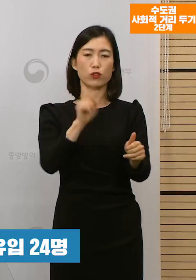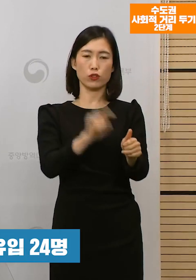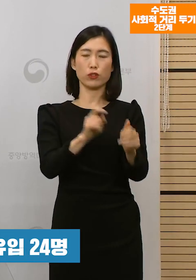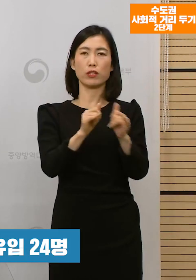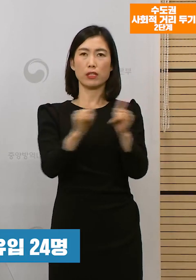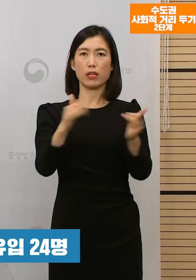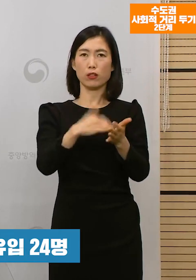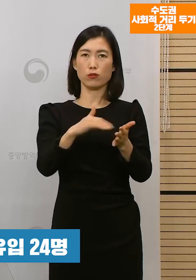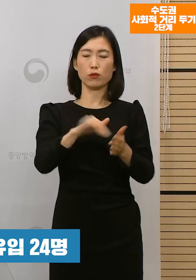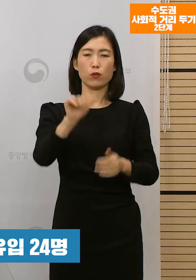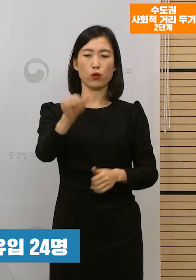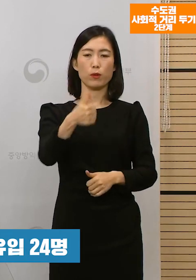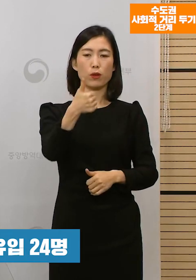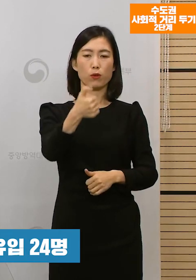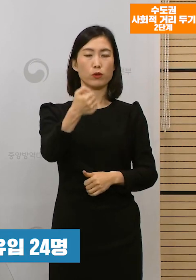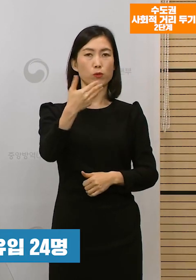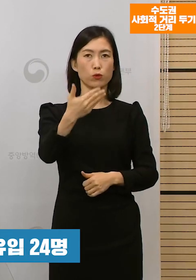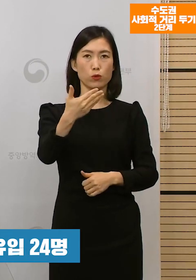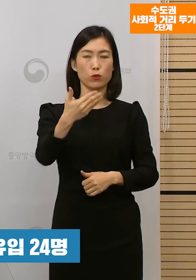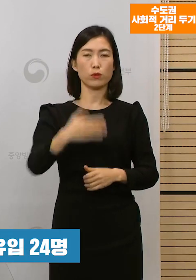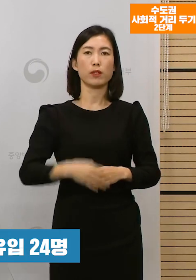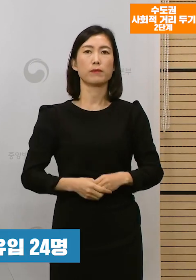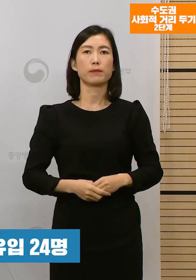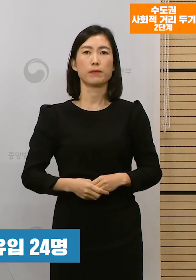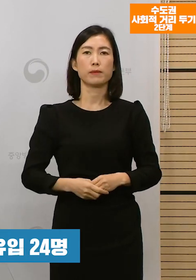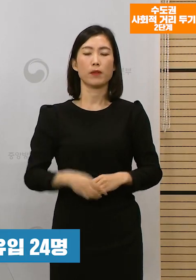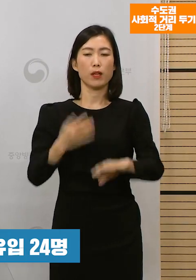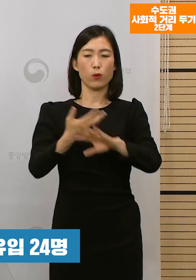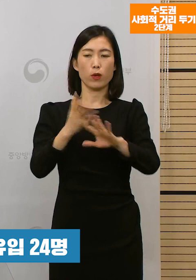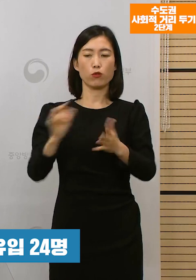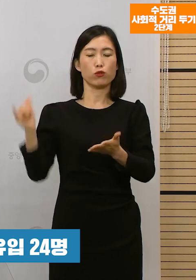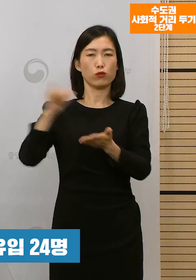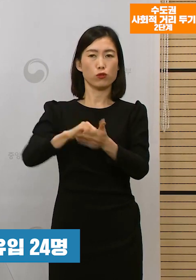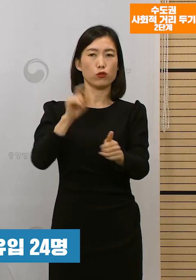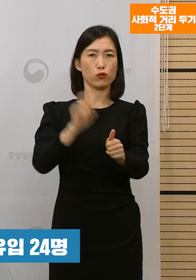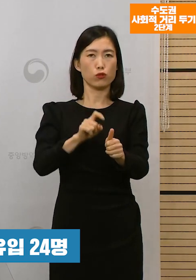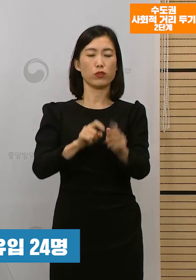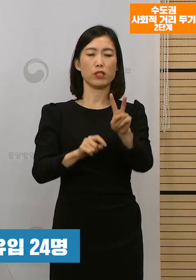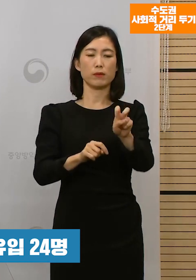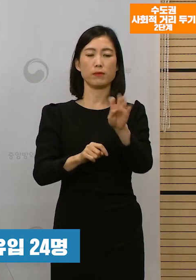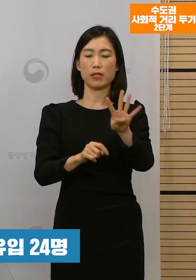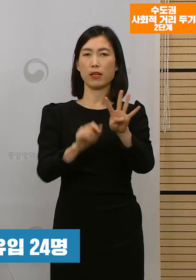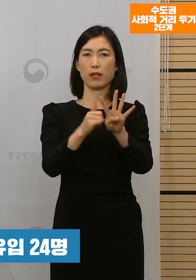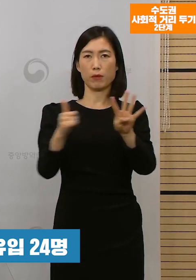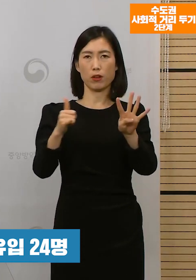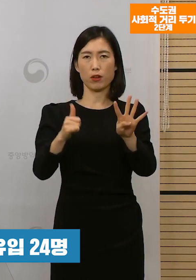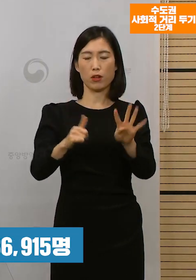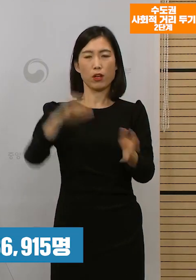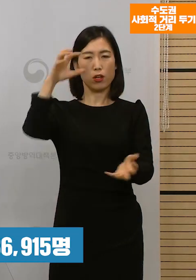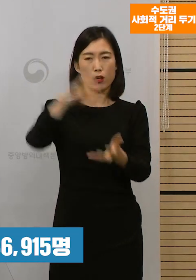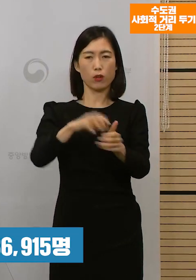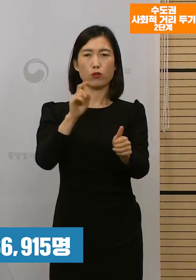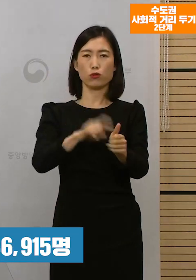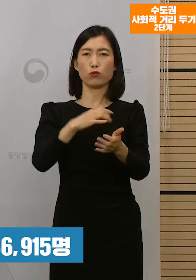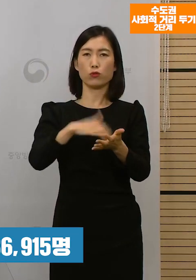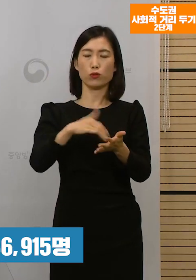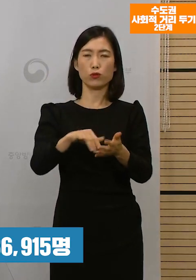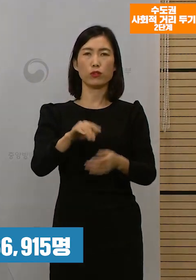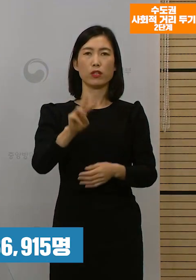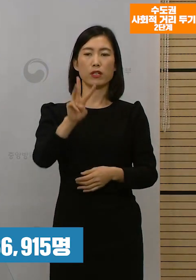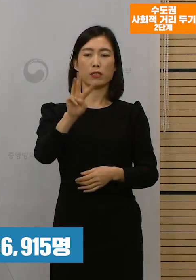신규 확진자는 559명입니다. 해외 유입 사례는 24명으로 총 누적